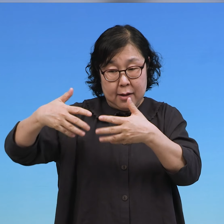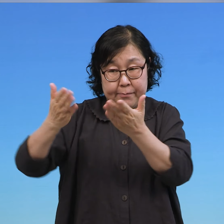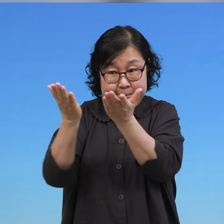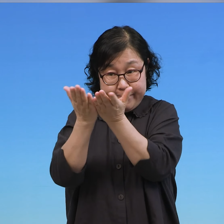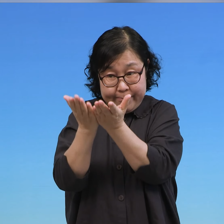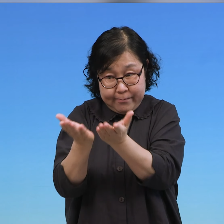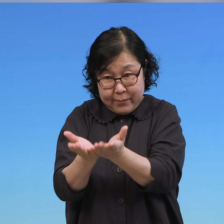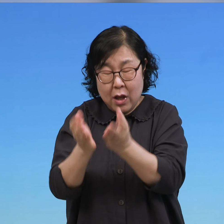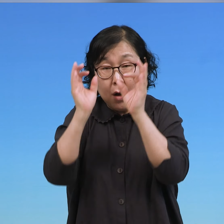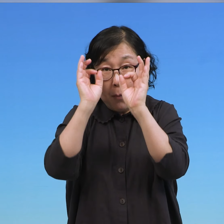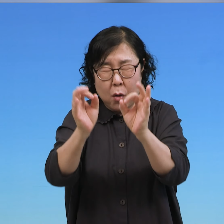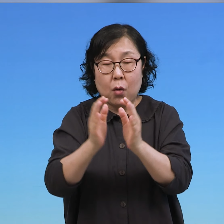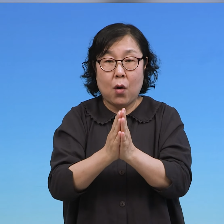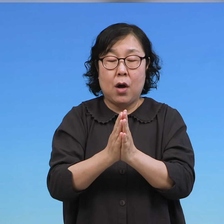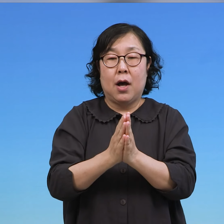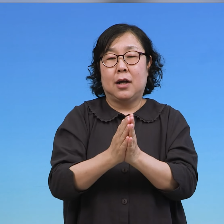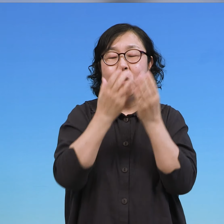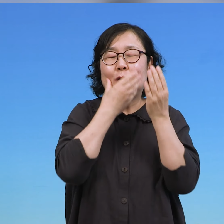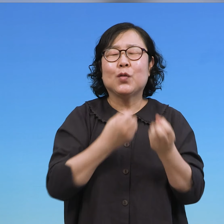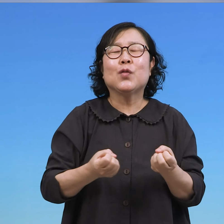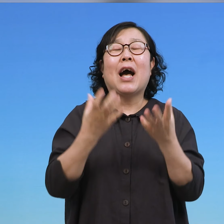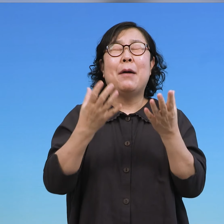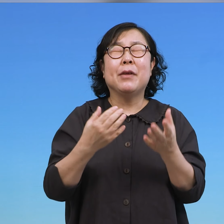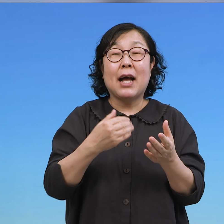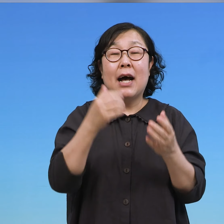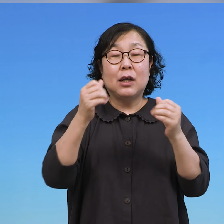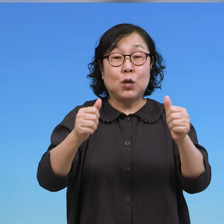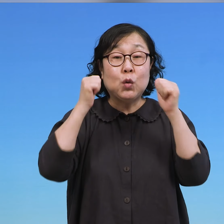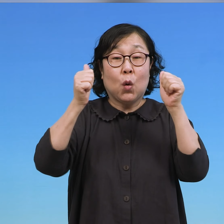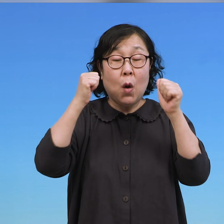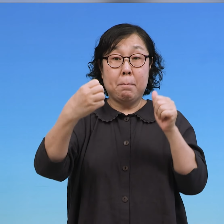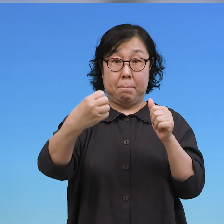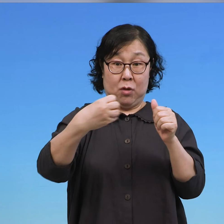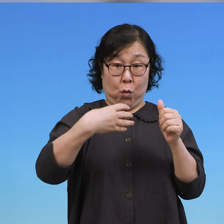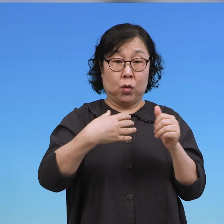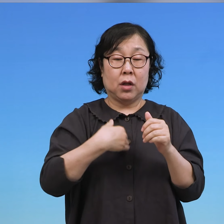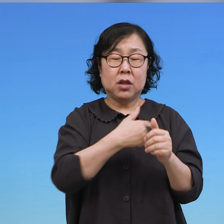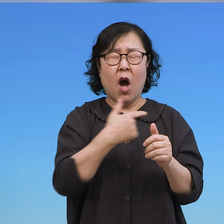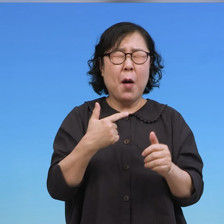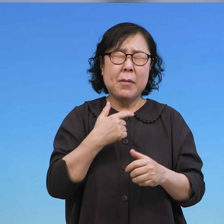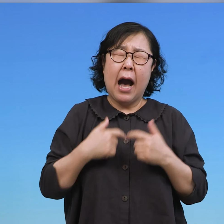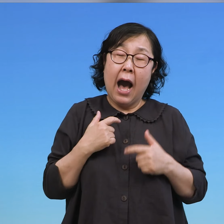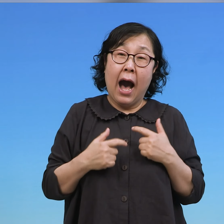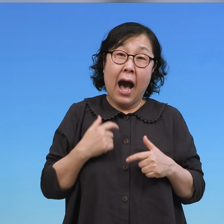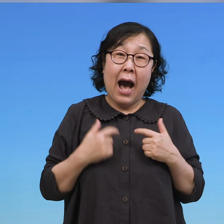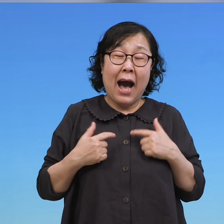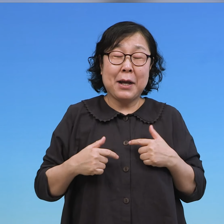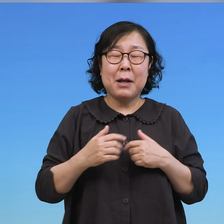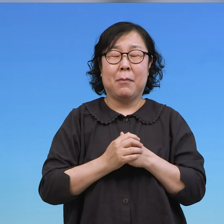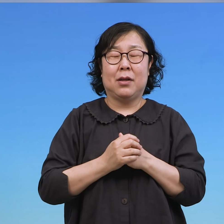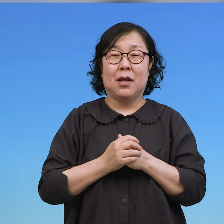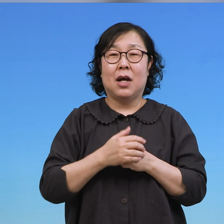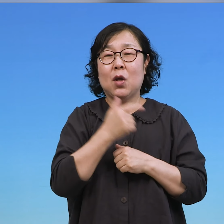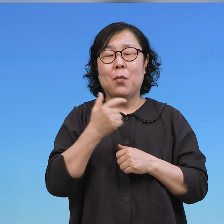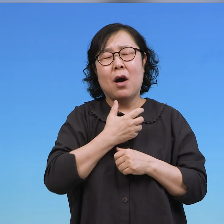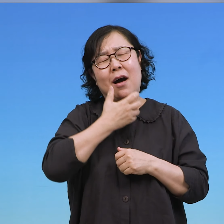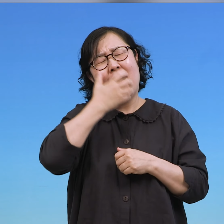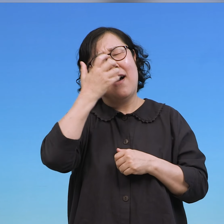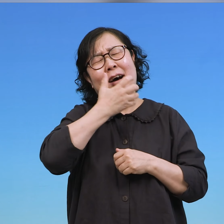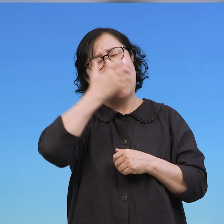축하합니다, 졸업입니다, 그 얘기를 듣고 집으로 가던 그 차 안이요, 하마터면 사고 날 뻔했습니다. 꿈꾸는